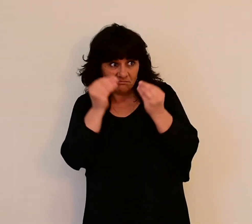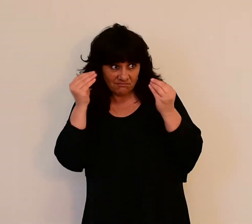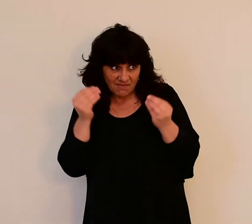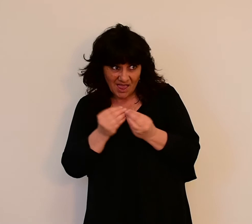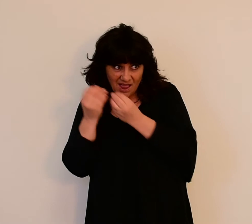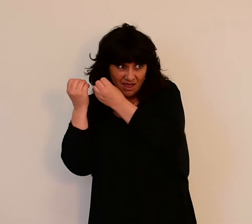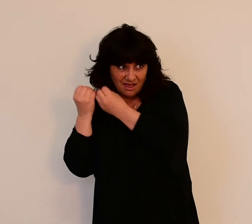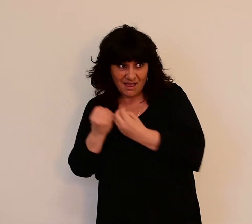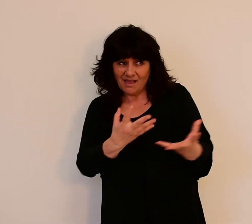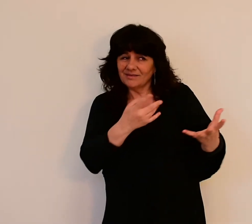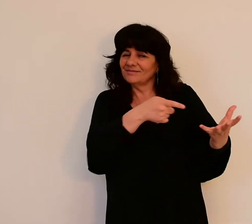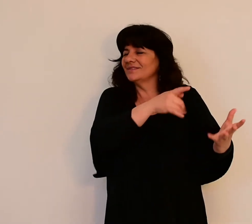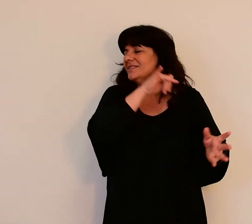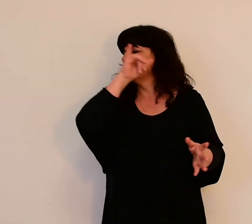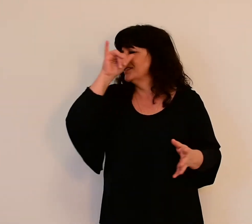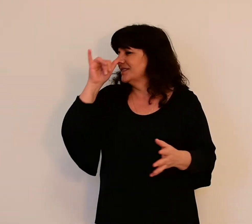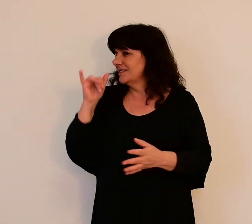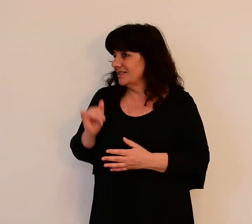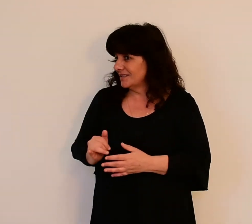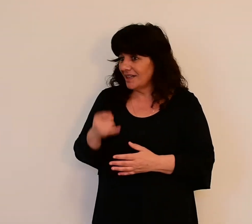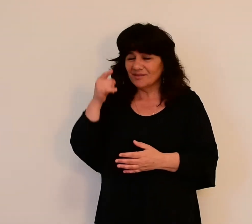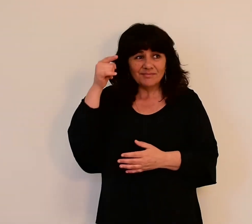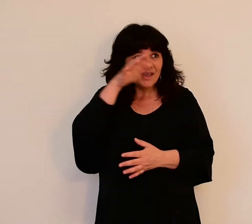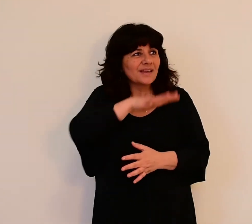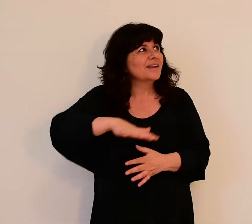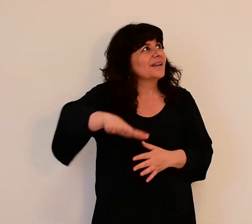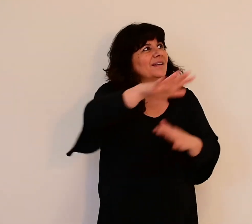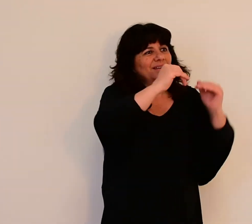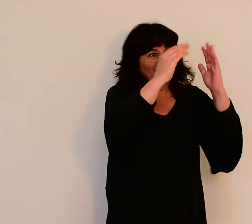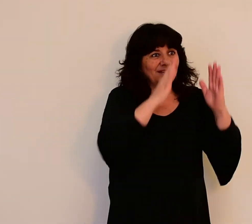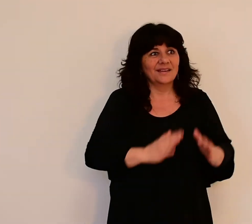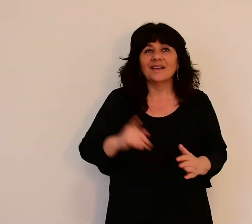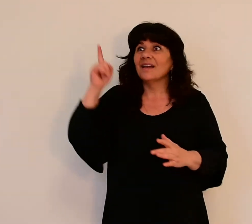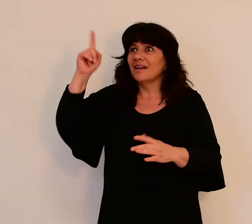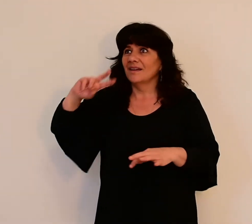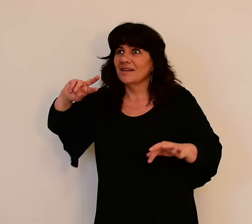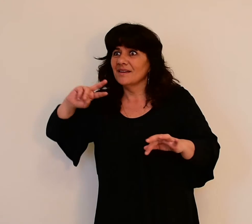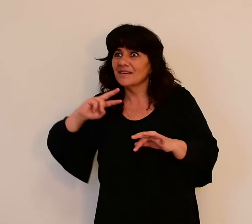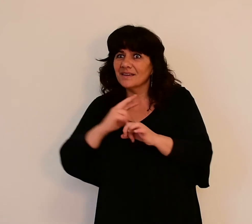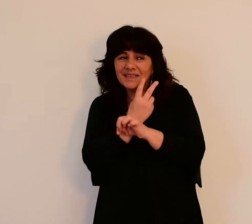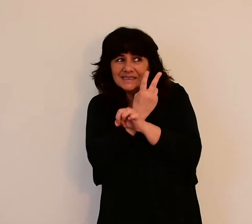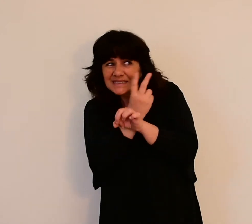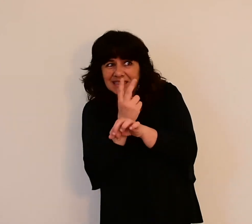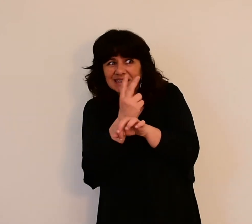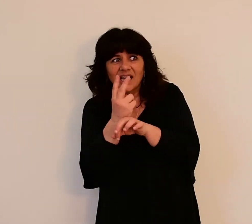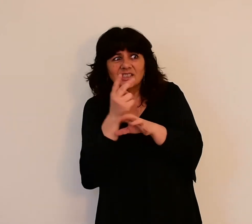toucher, ni le danger approcher de ta demeure. Il donne mission à